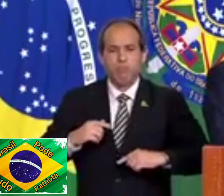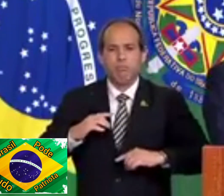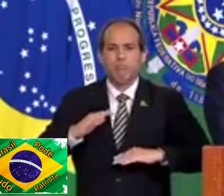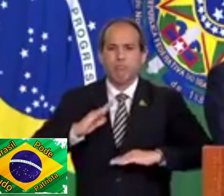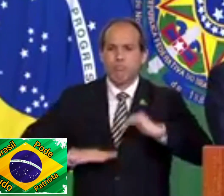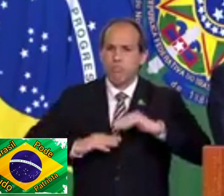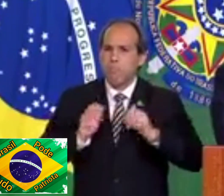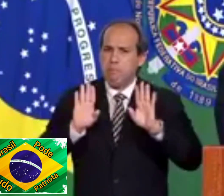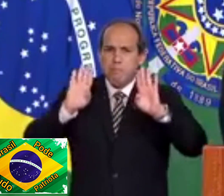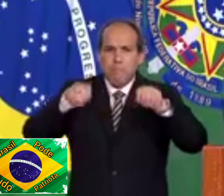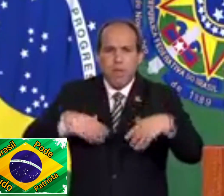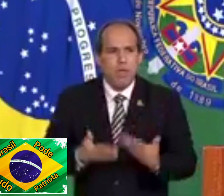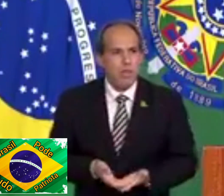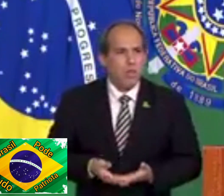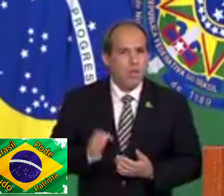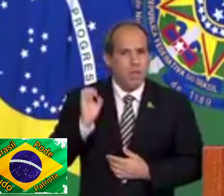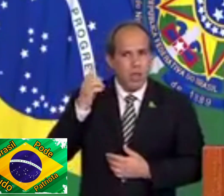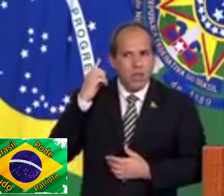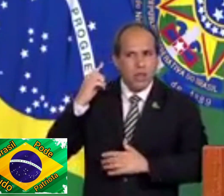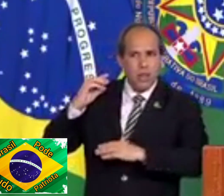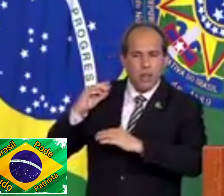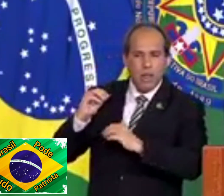de pentatlo militar.